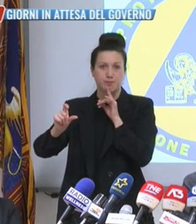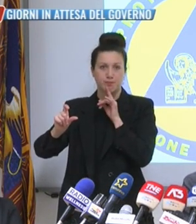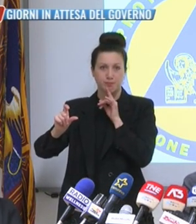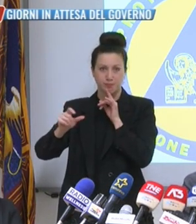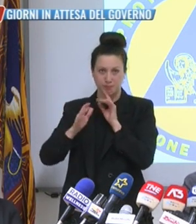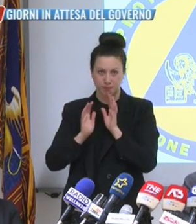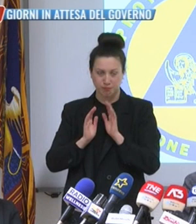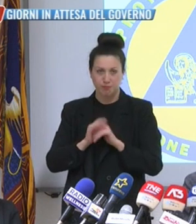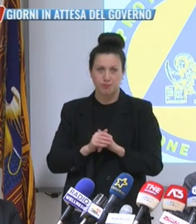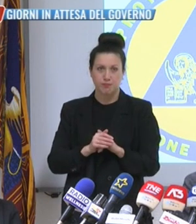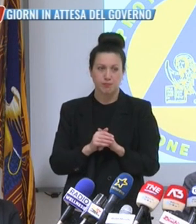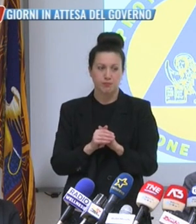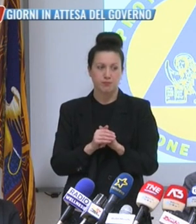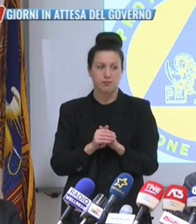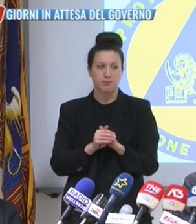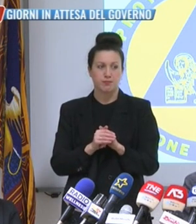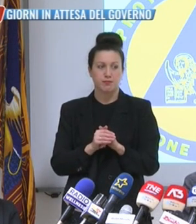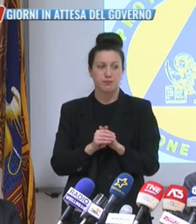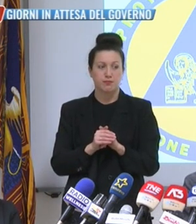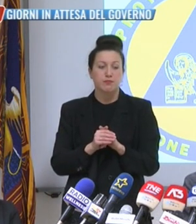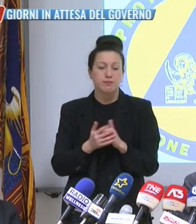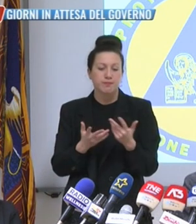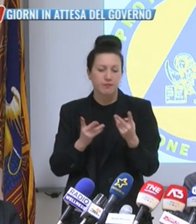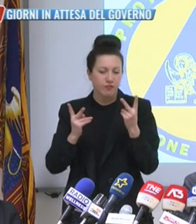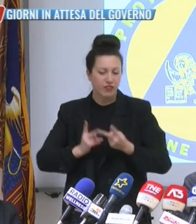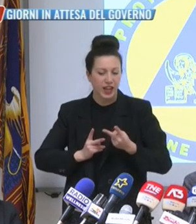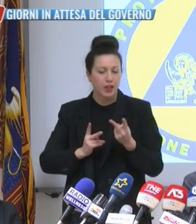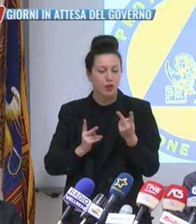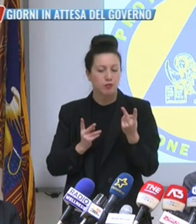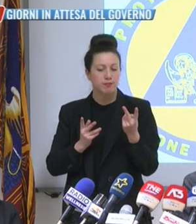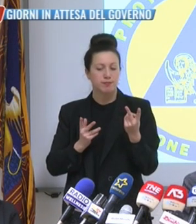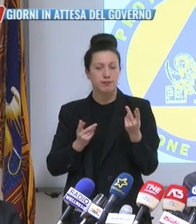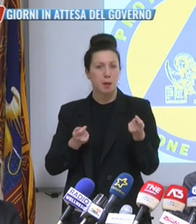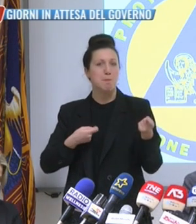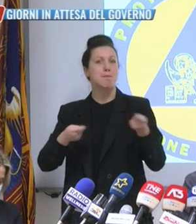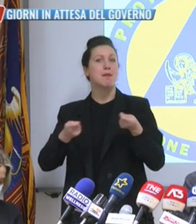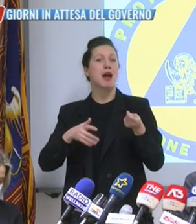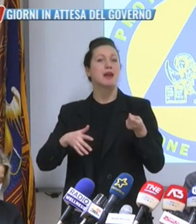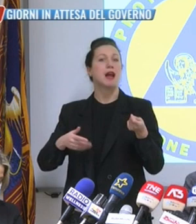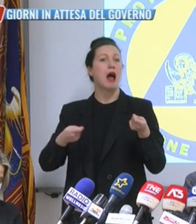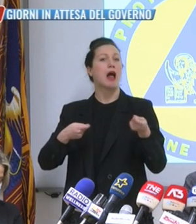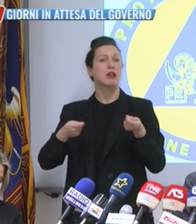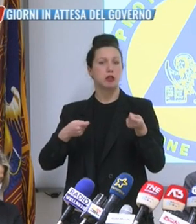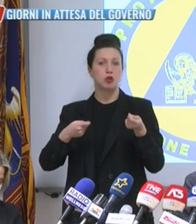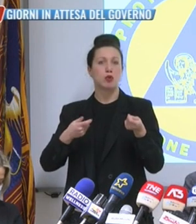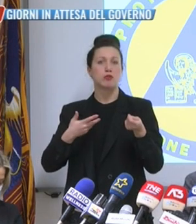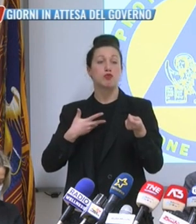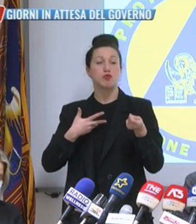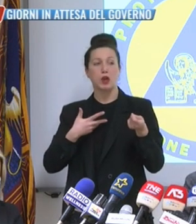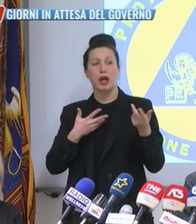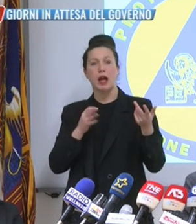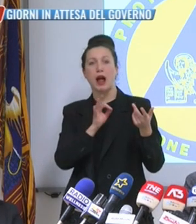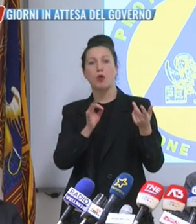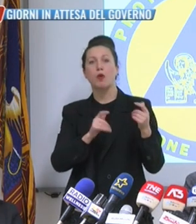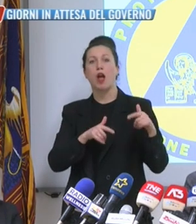che sia innegabile che ci sono offerte sul mercato. E se volete anche, vi dico anche in maniera inspiegabile, no? Rispetto a quello che ci è stato